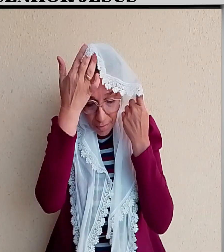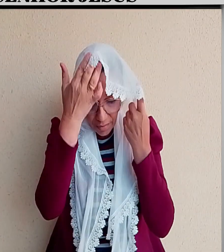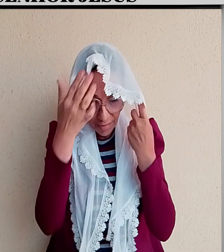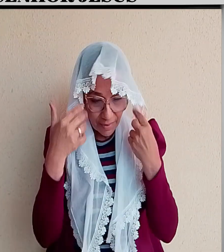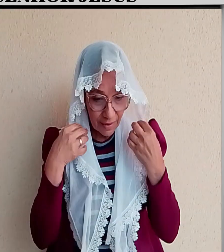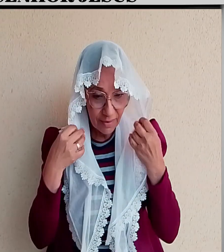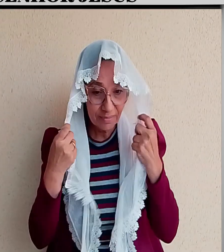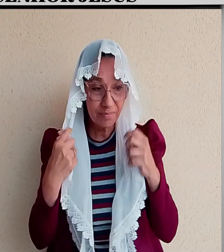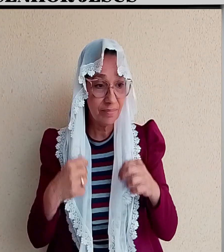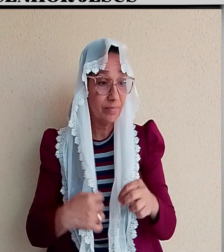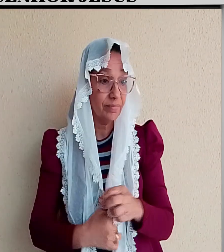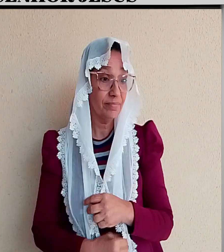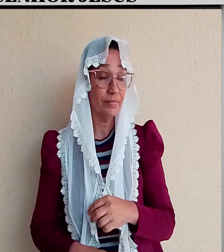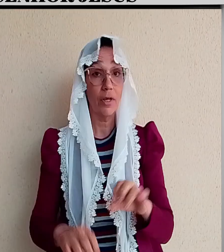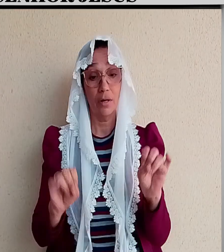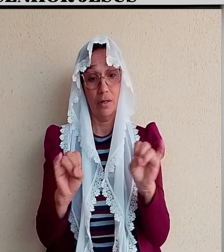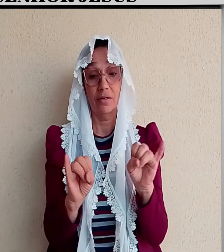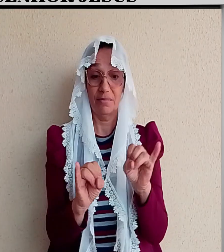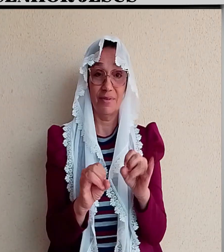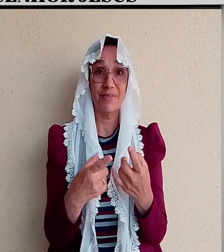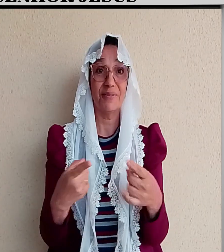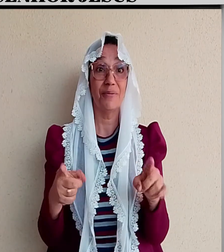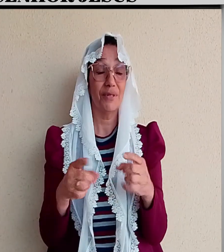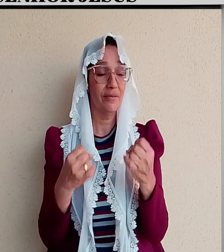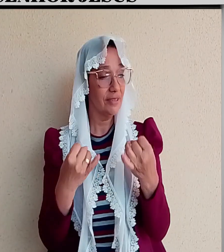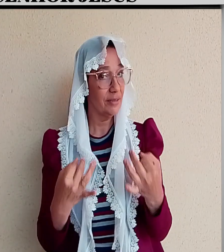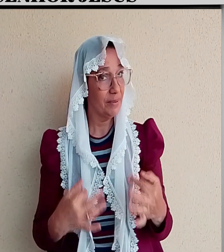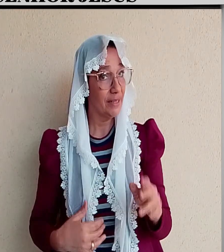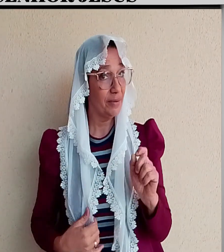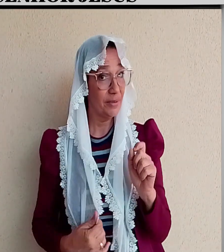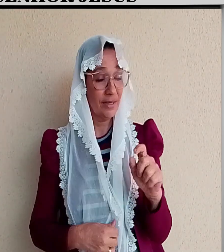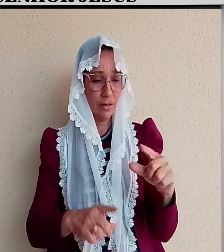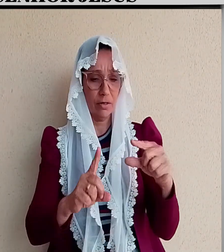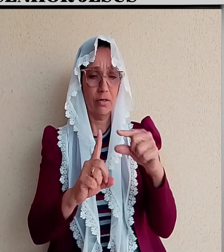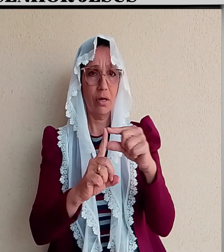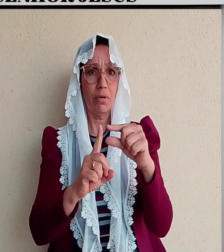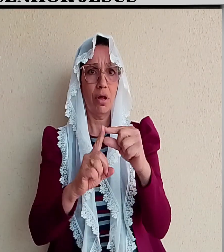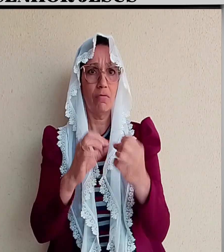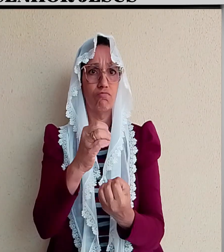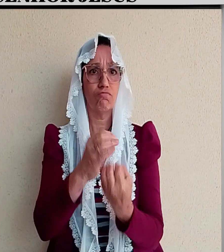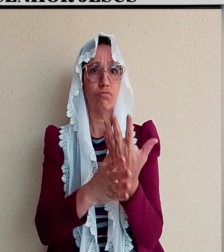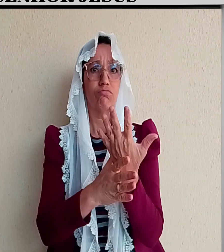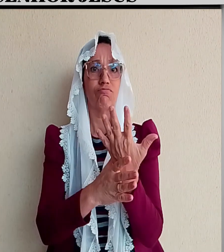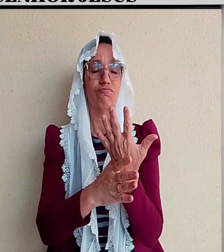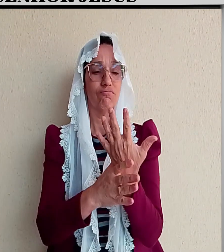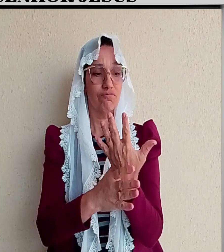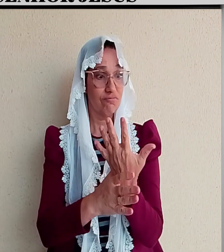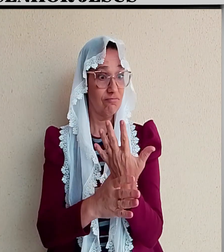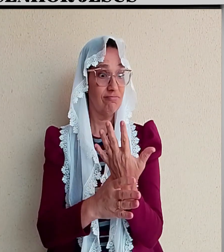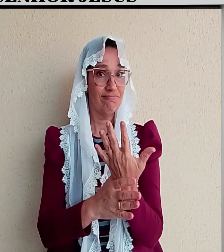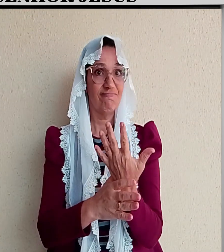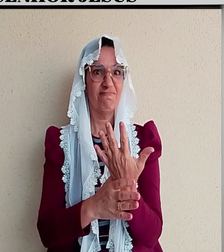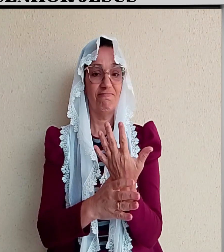Criadora, formadora. Ela é a espada poderosa que defende aqueles que são Deus. São de